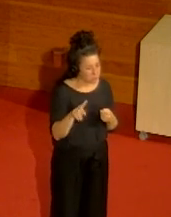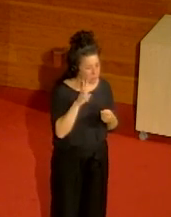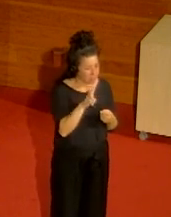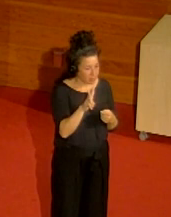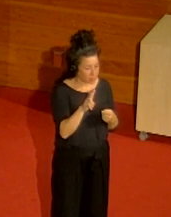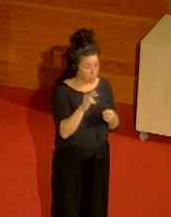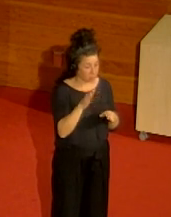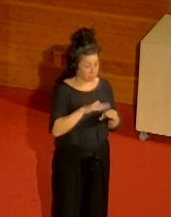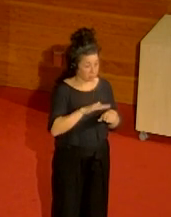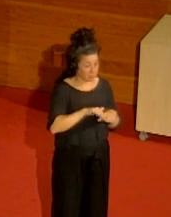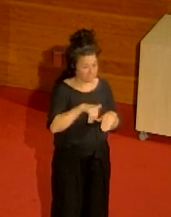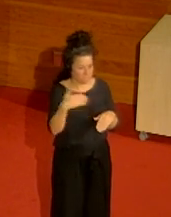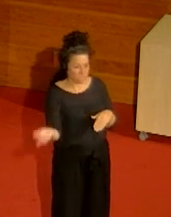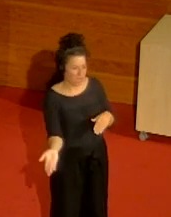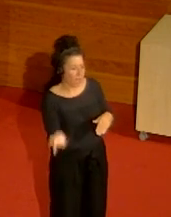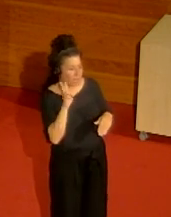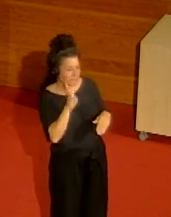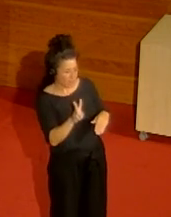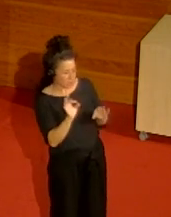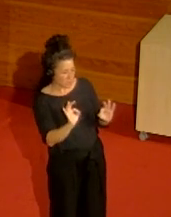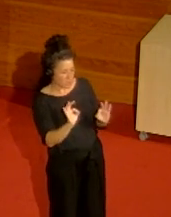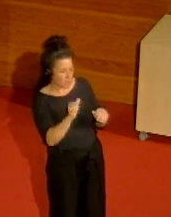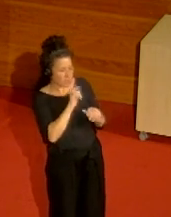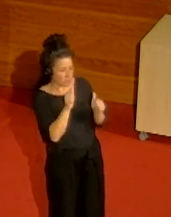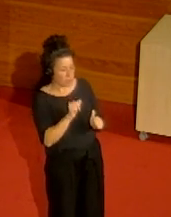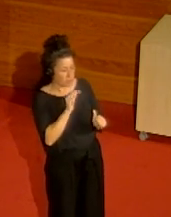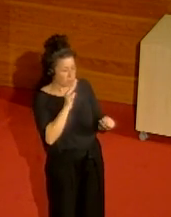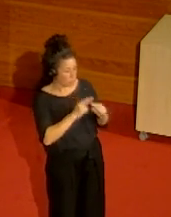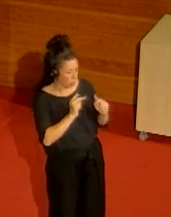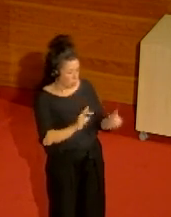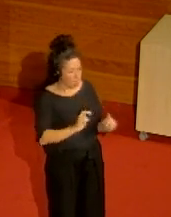los israelíes les llaman de otros los palestinos le llaman de otra diferente